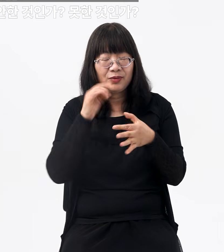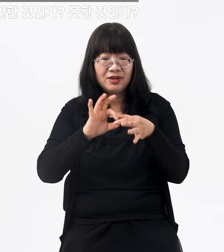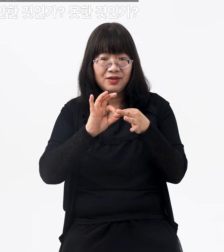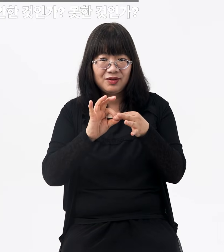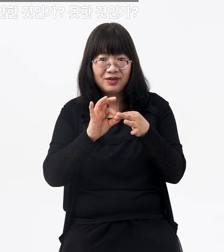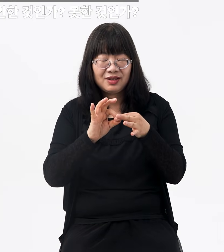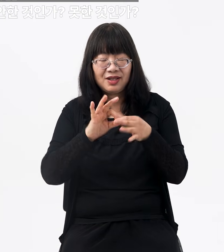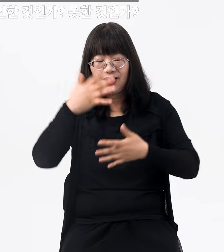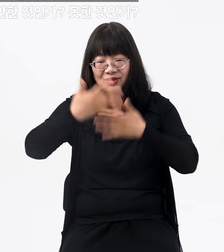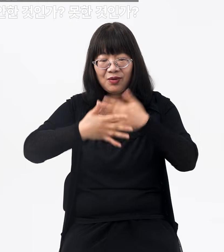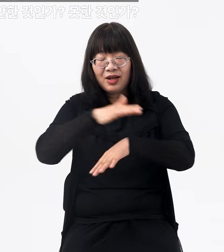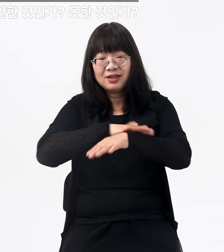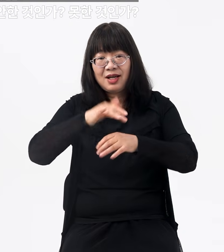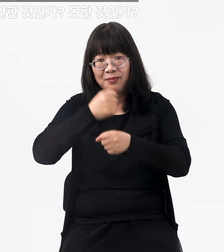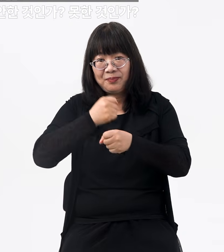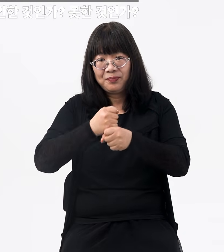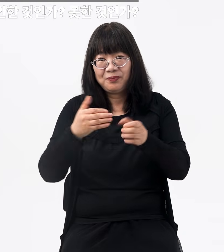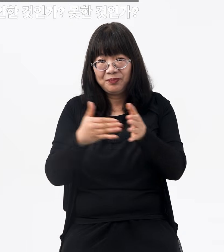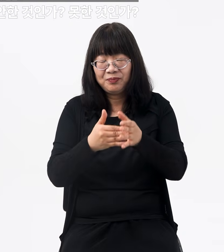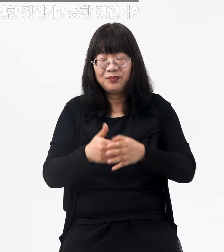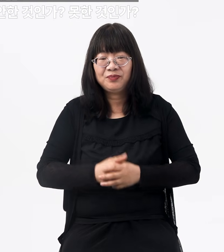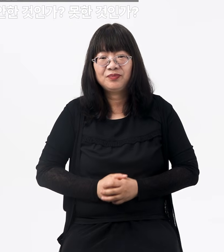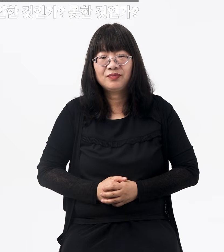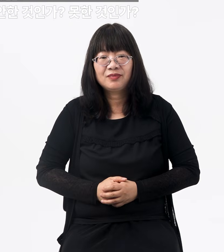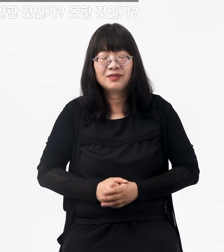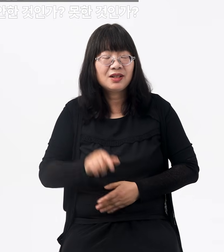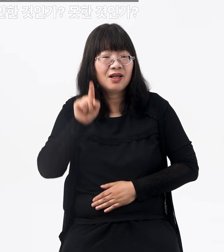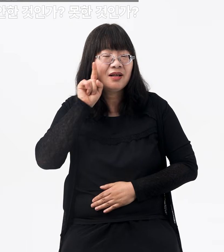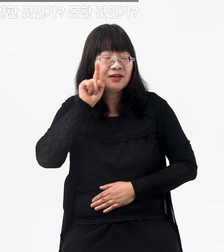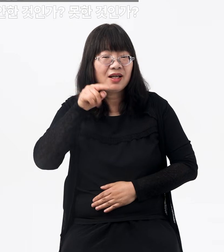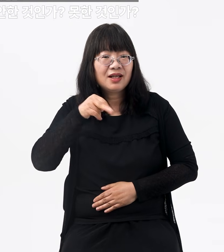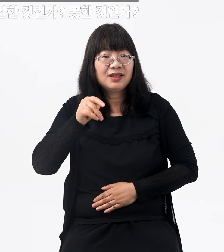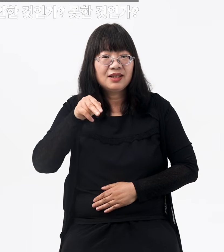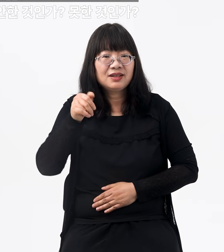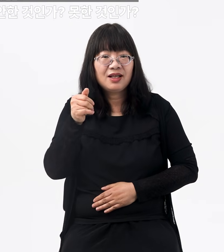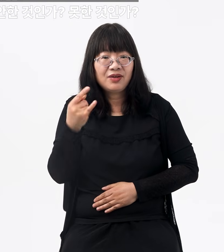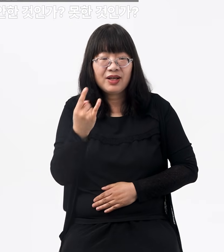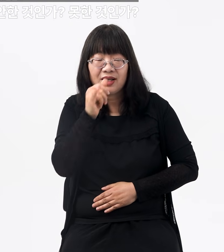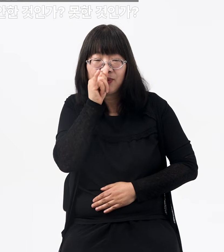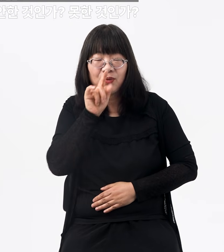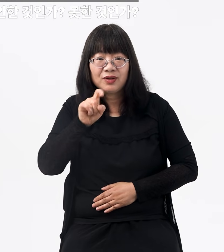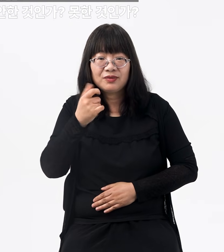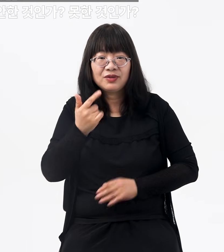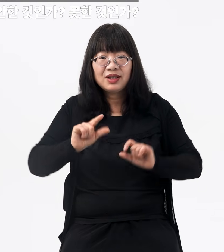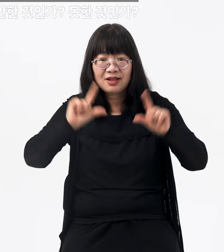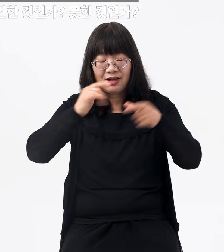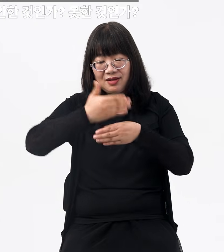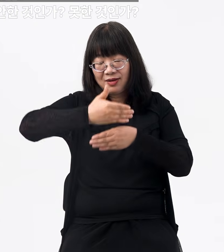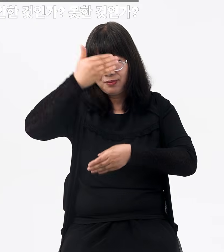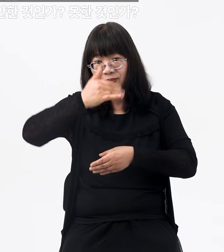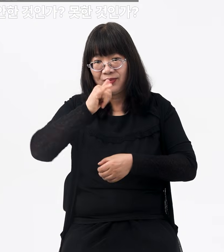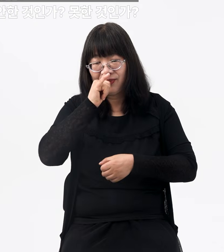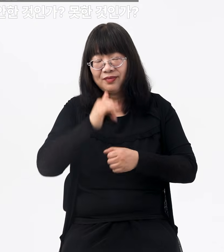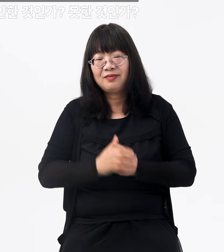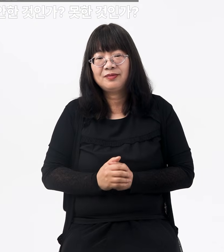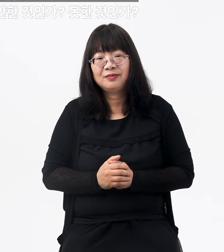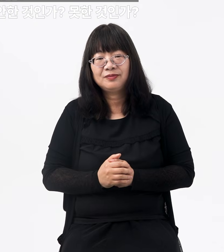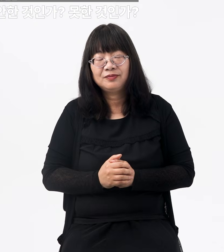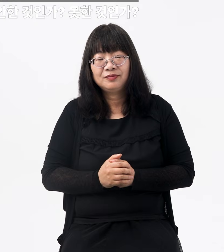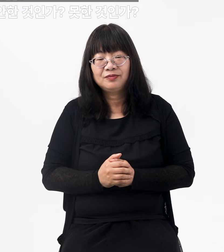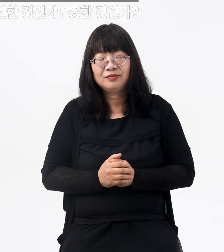통해서 영화를 잘 만들었어요. 내일 시사회를 하고 16일 날 이제 개봉을 하는데